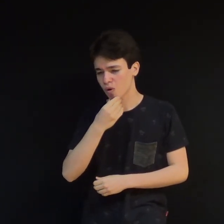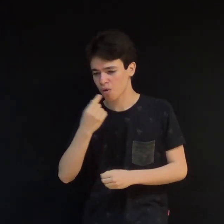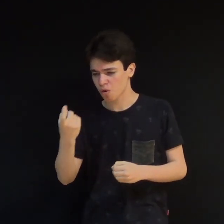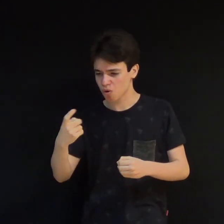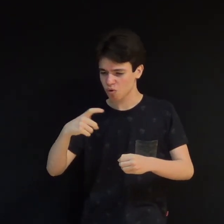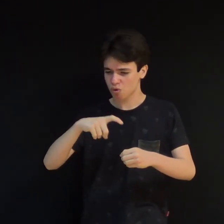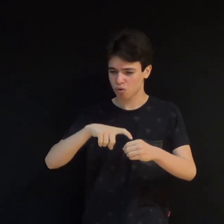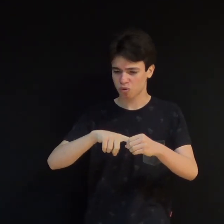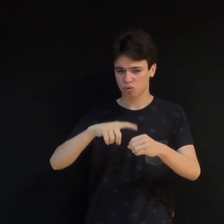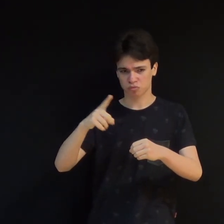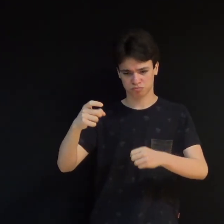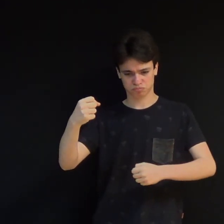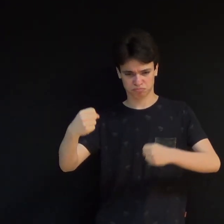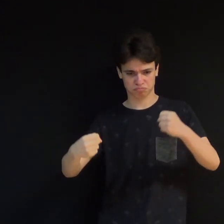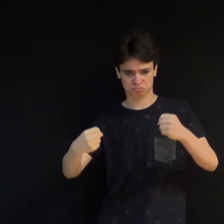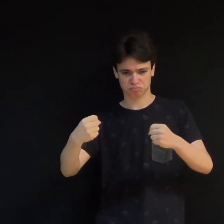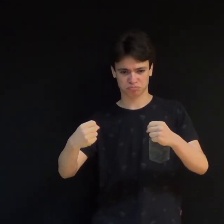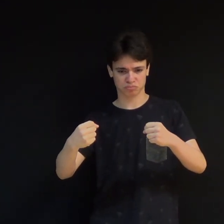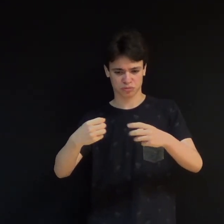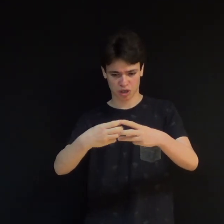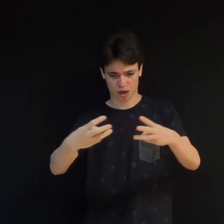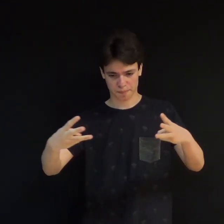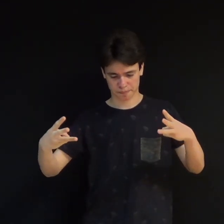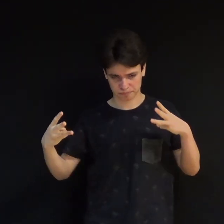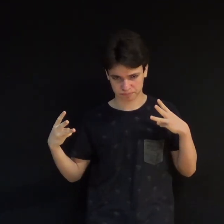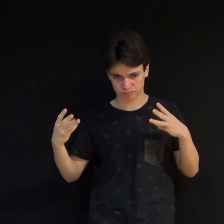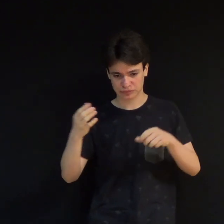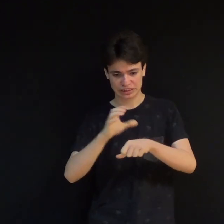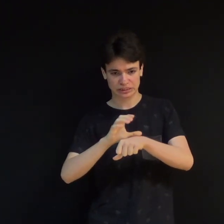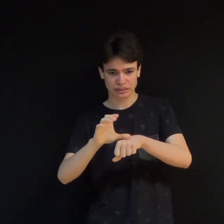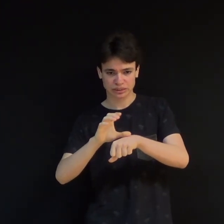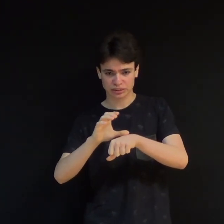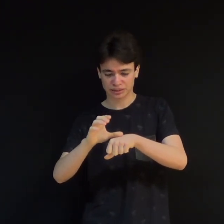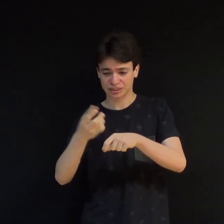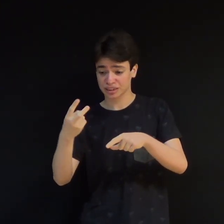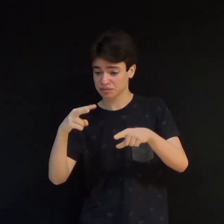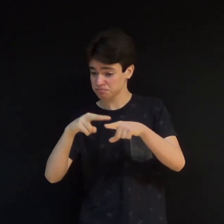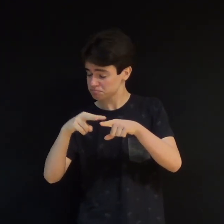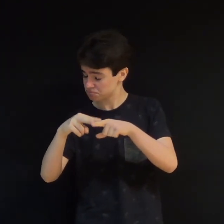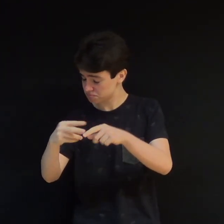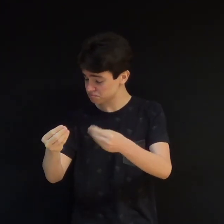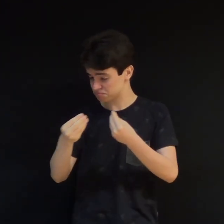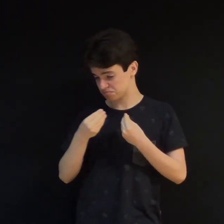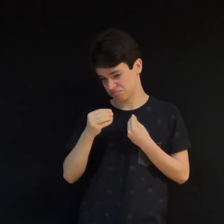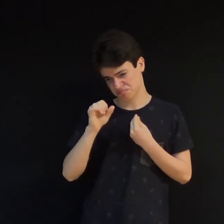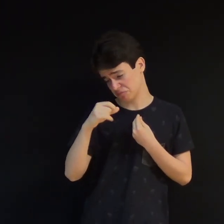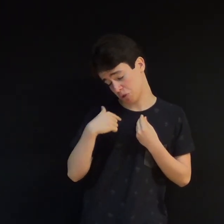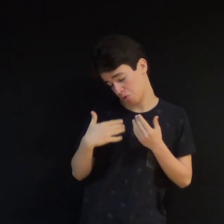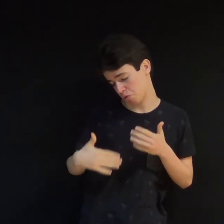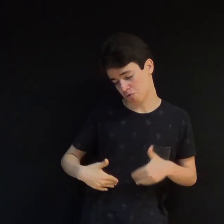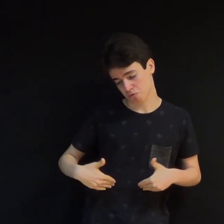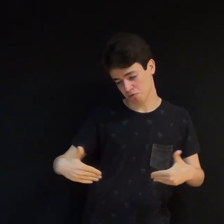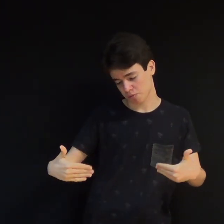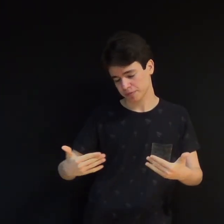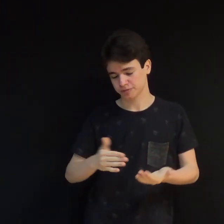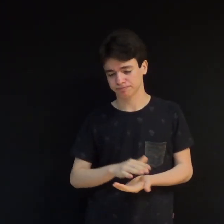trazendo uma pizza para o caso de eu estar com fome e contando de suas experiências